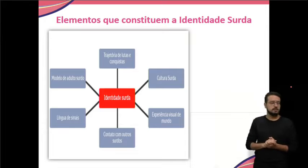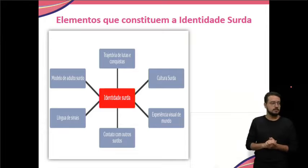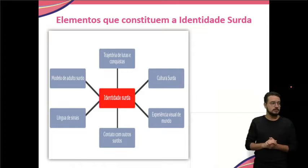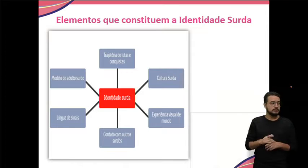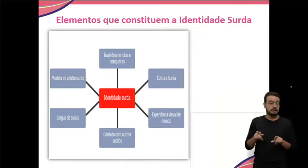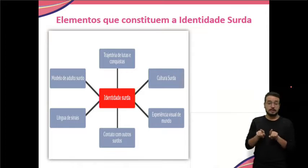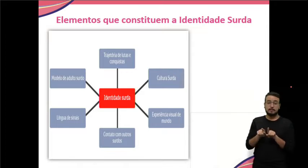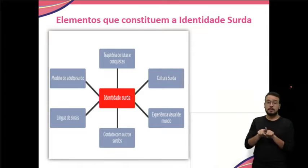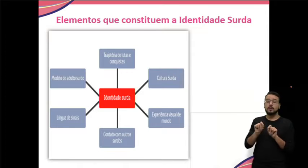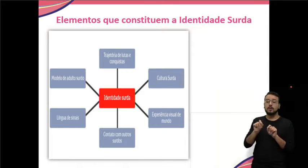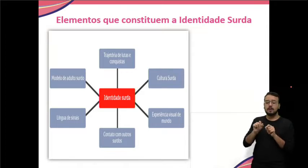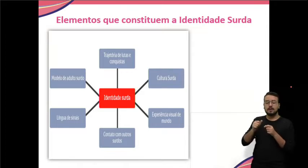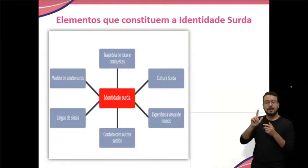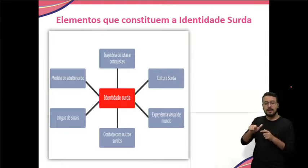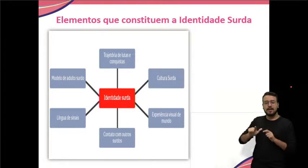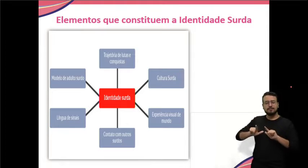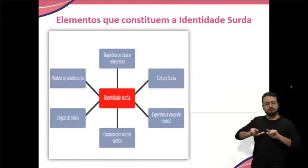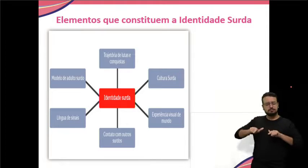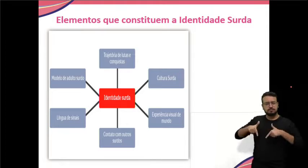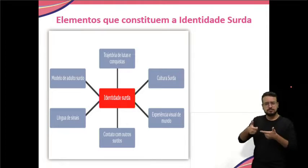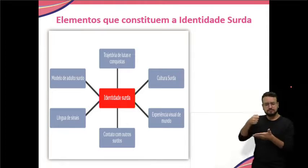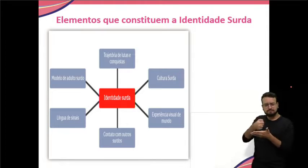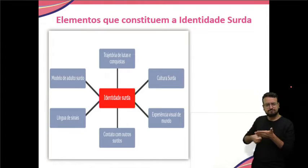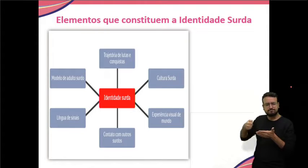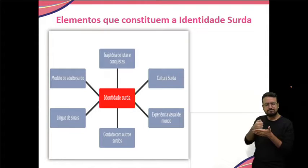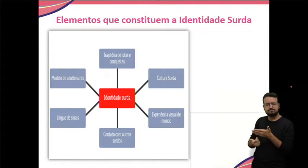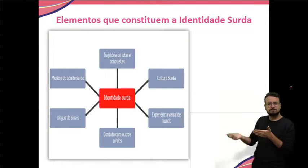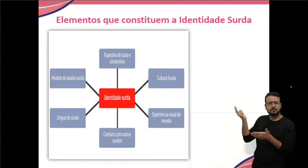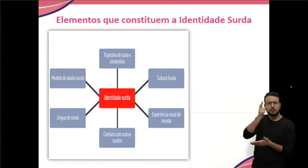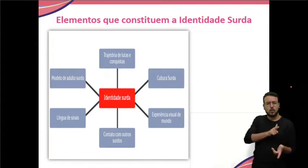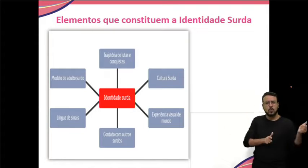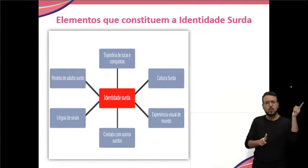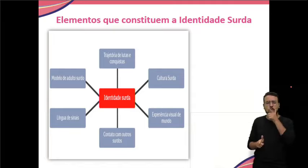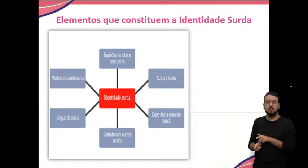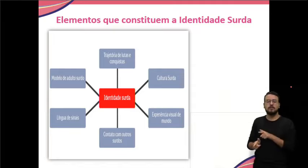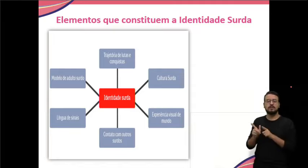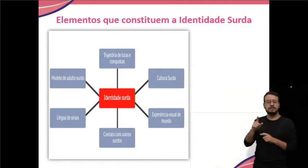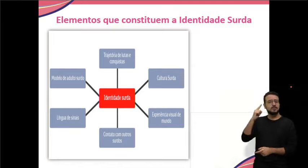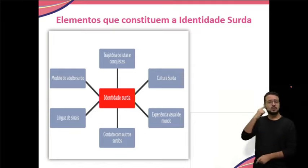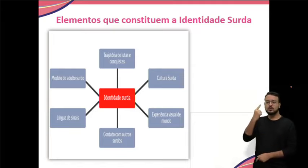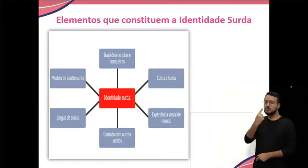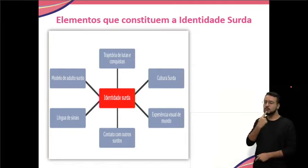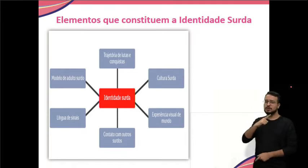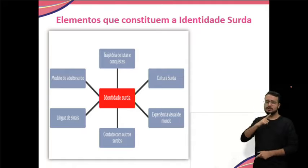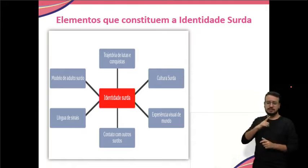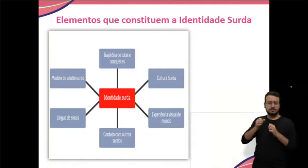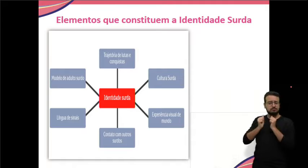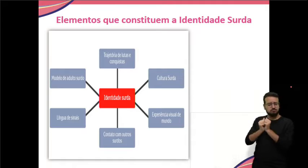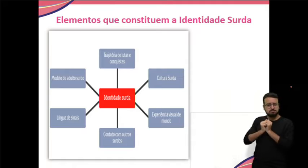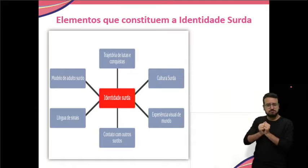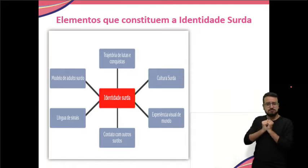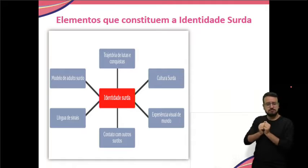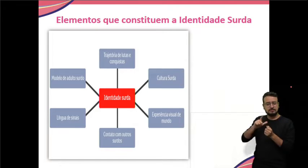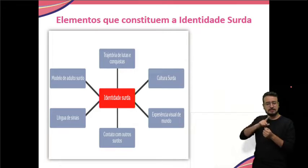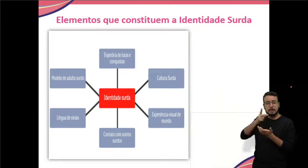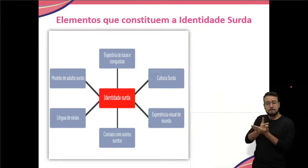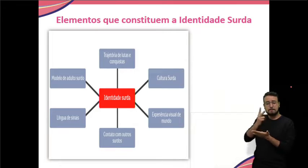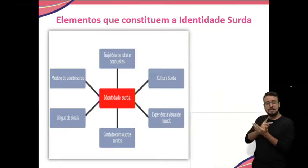de conquistas. Eles são unidos, eles se defendem, eles lutam junto, eles têm os mesmos objetivos.